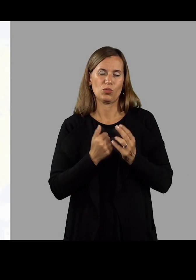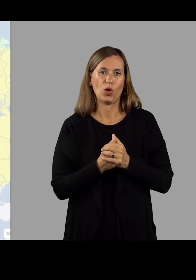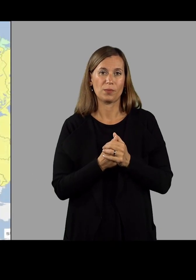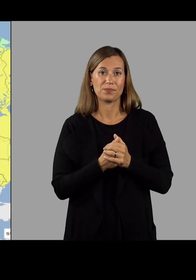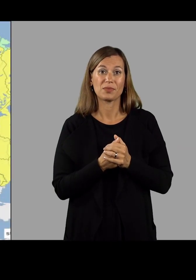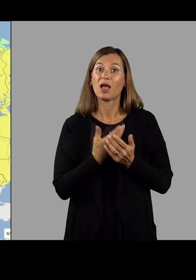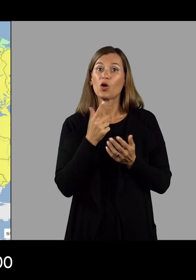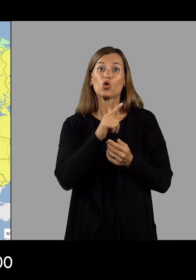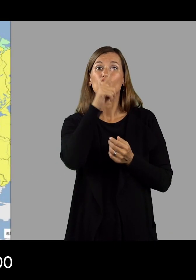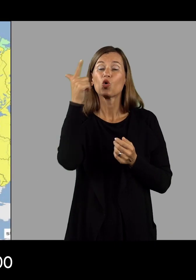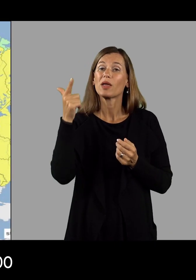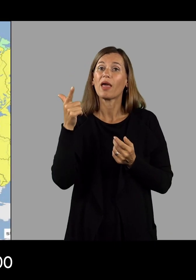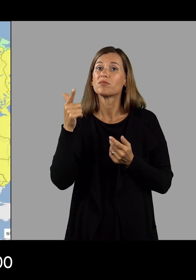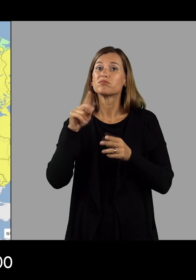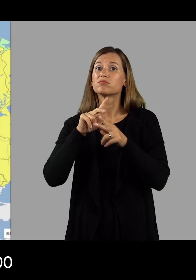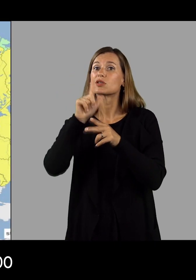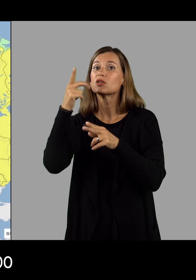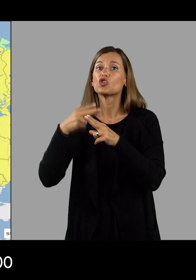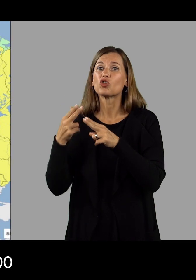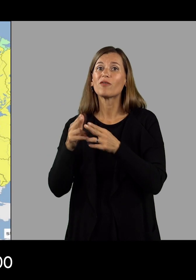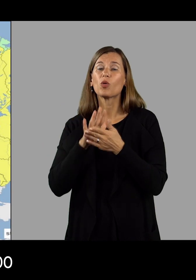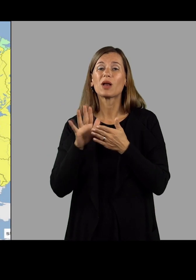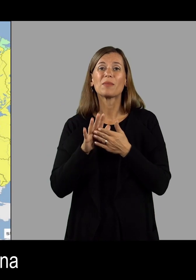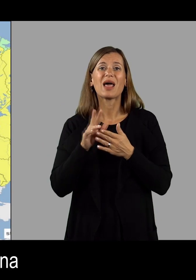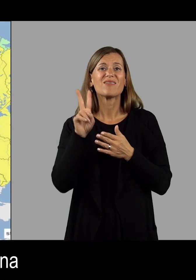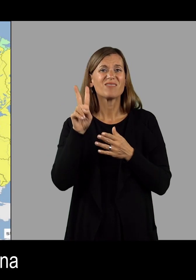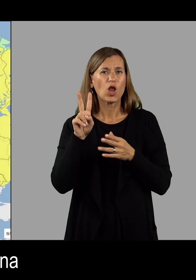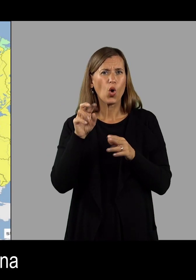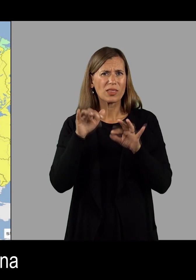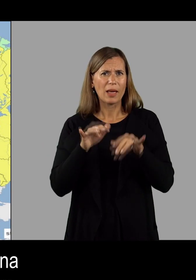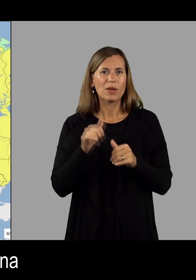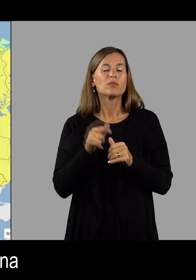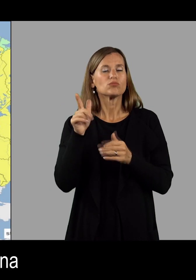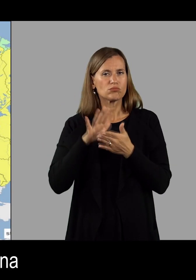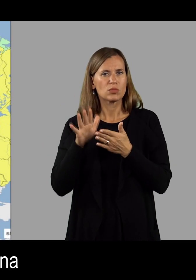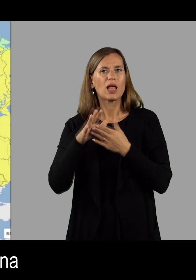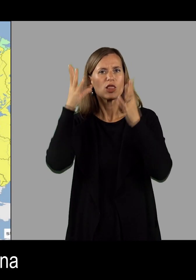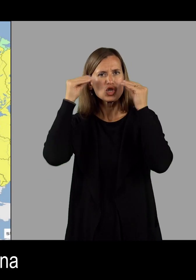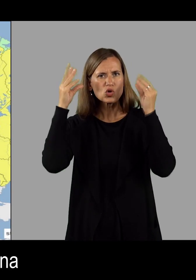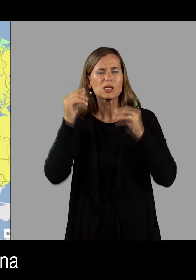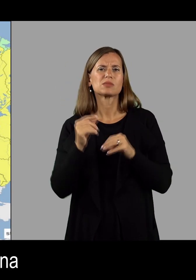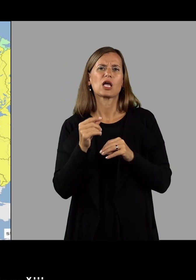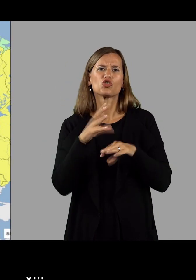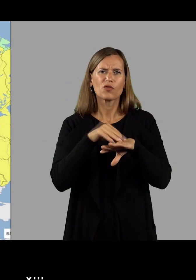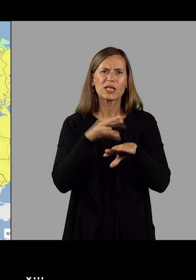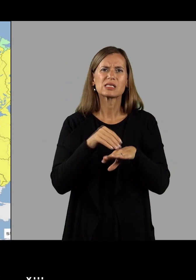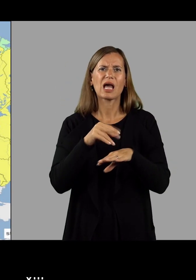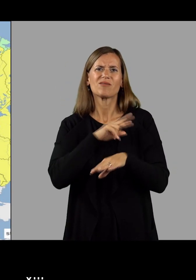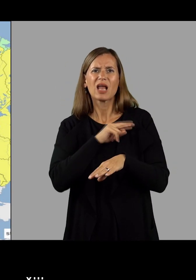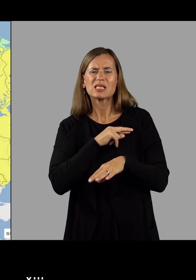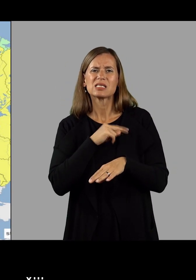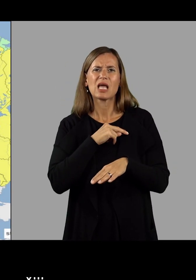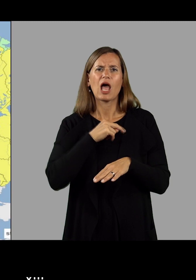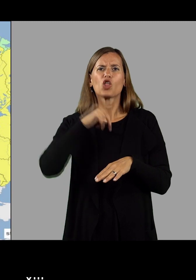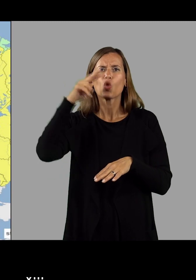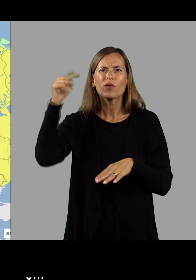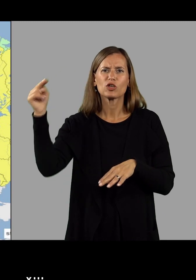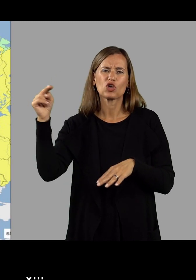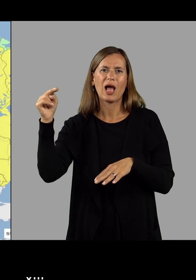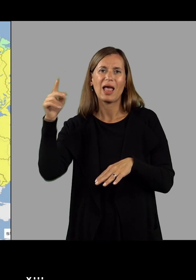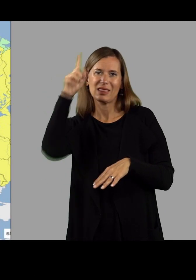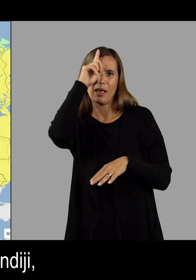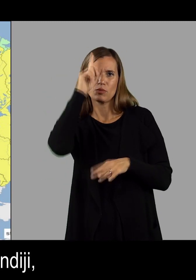se pravi zaslon, črn trak, na kateremu potem strojepisec lahko izpisuje tekst. Je zelo enostaven za uporabo in se uporablja